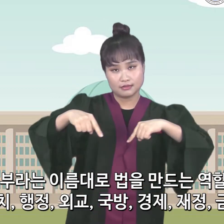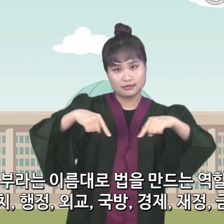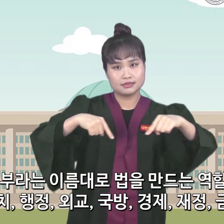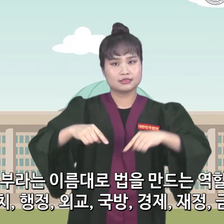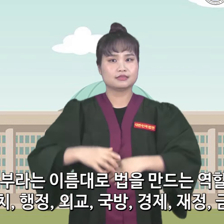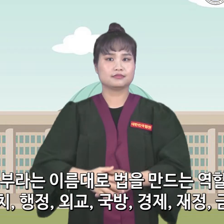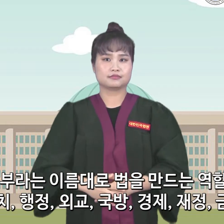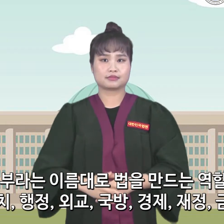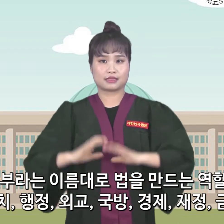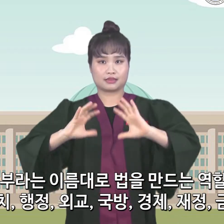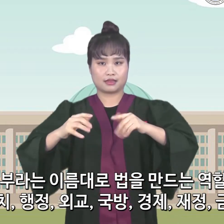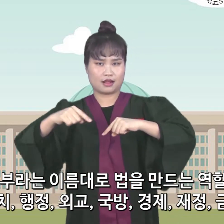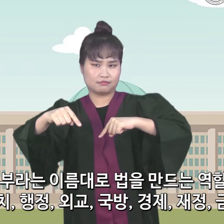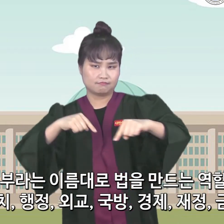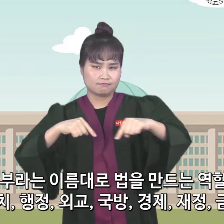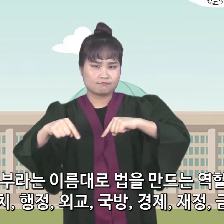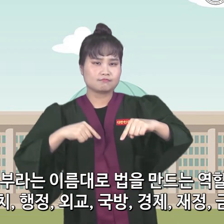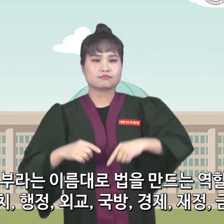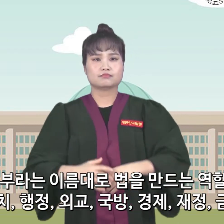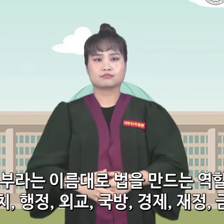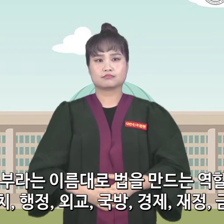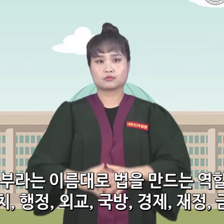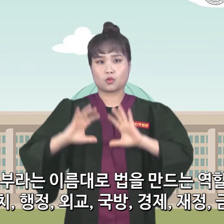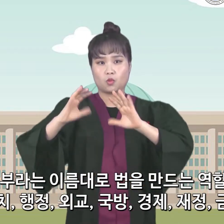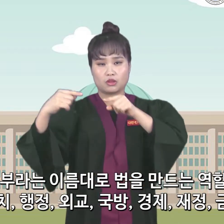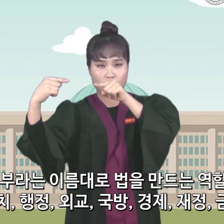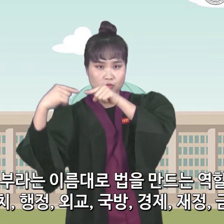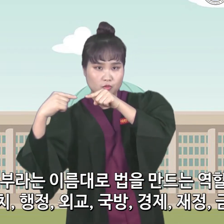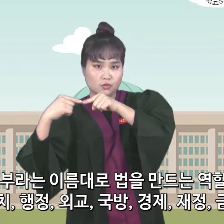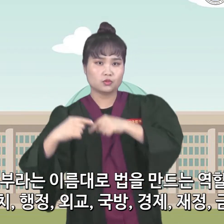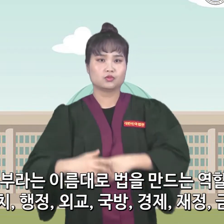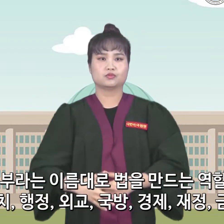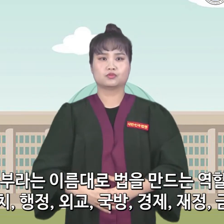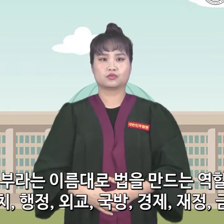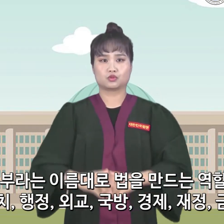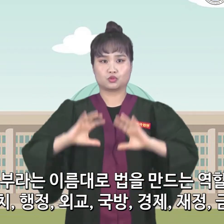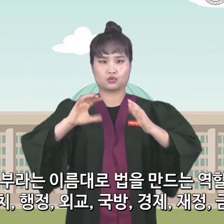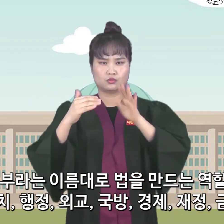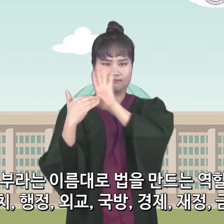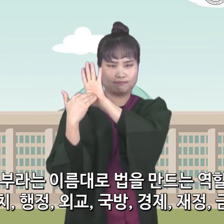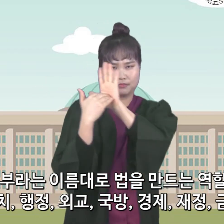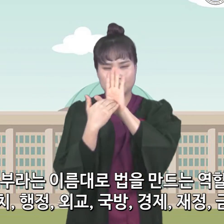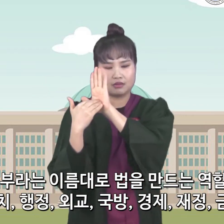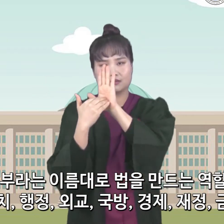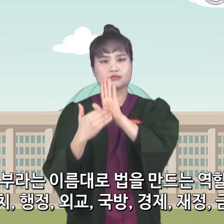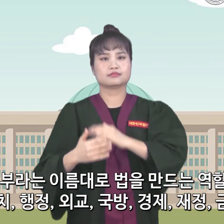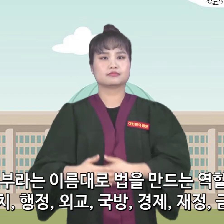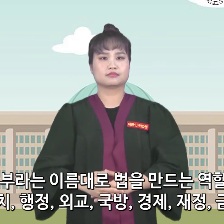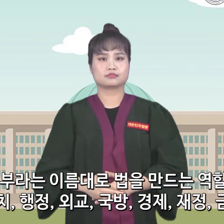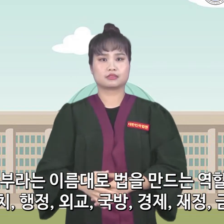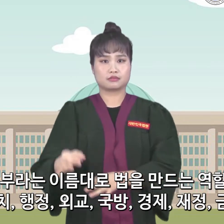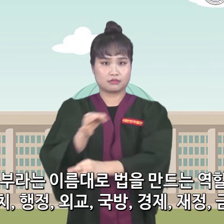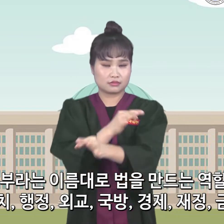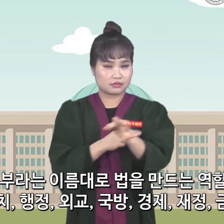정치, 행정, 외교, 국방,